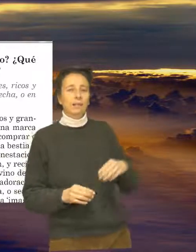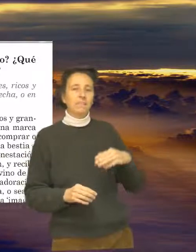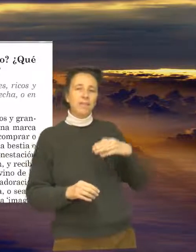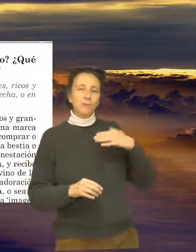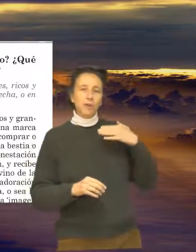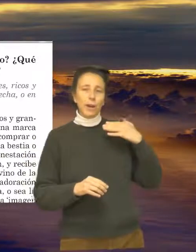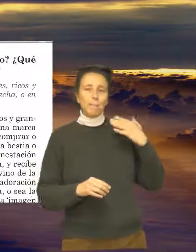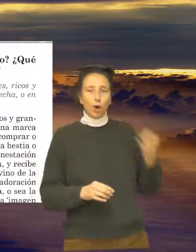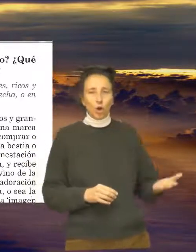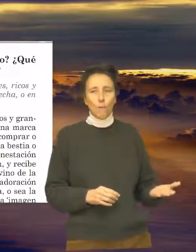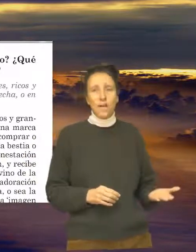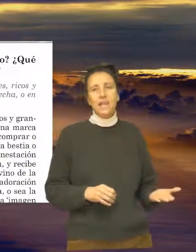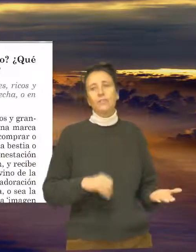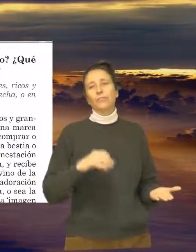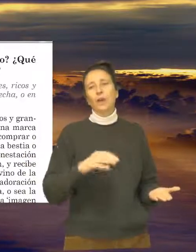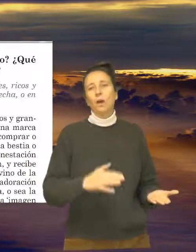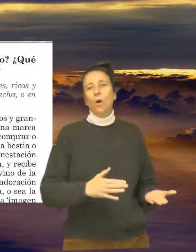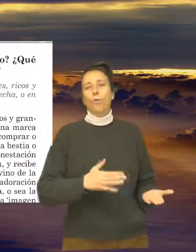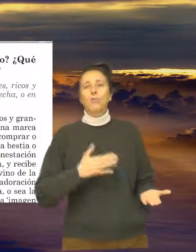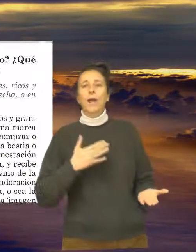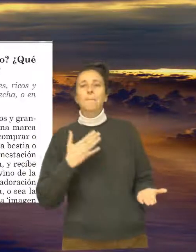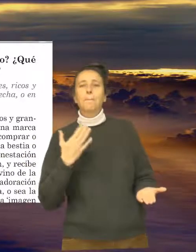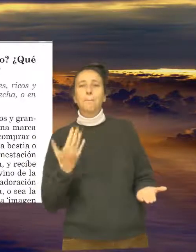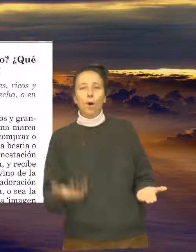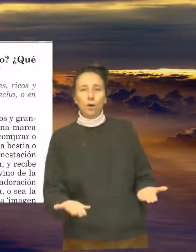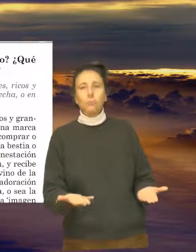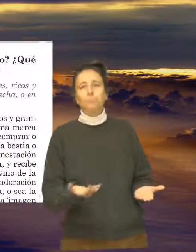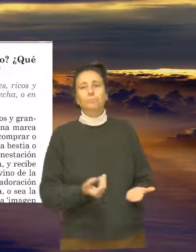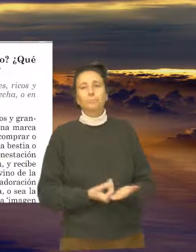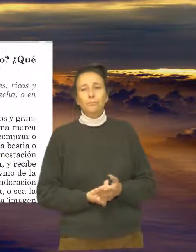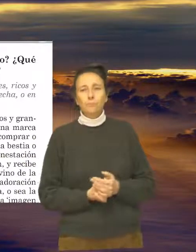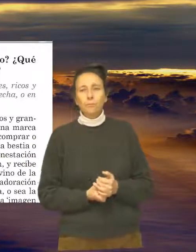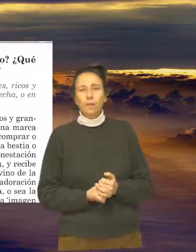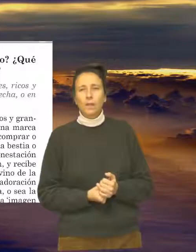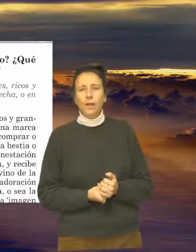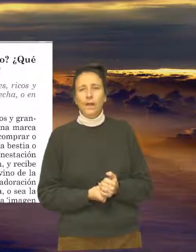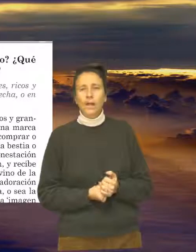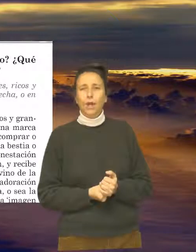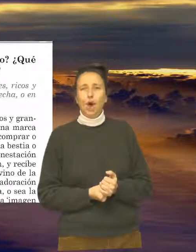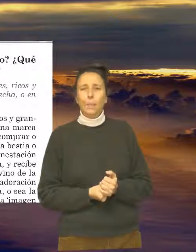en la frente. Así que fuera por conveniencia o fuera por